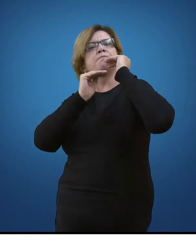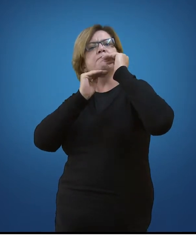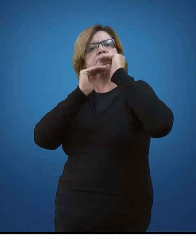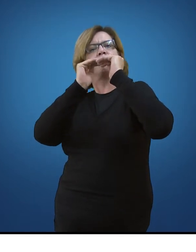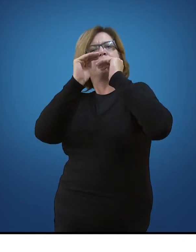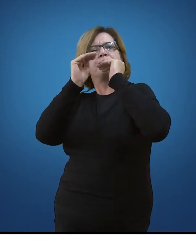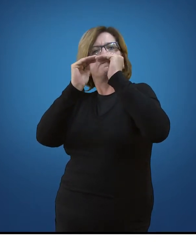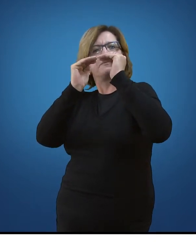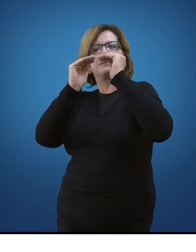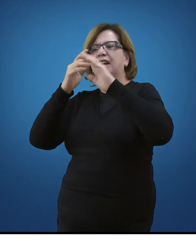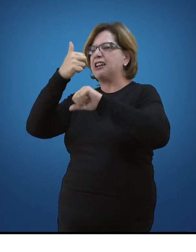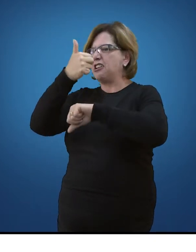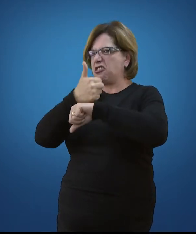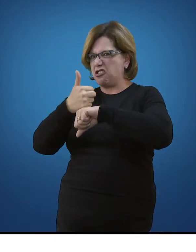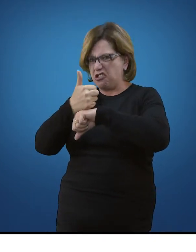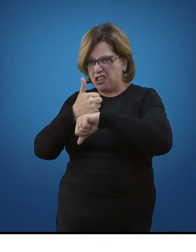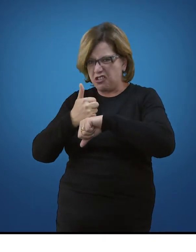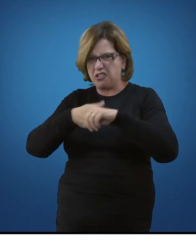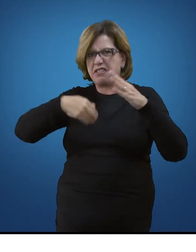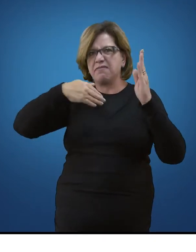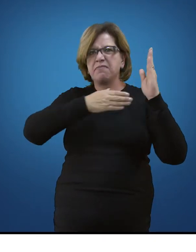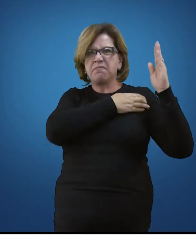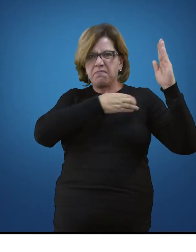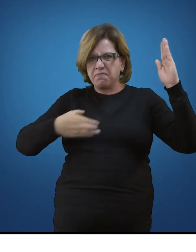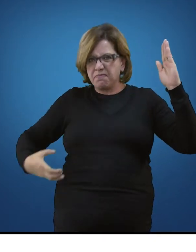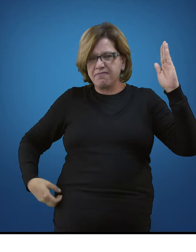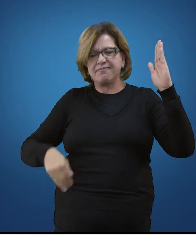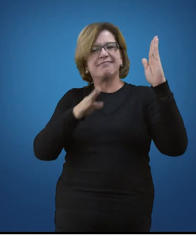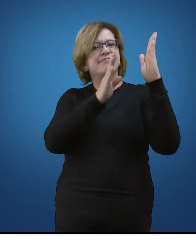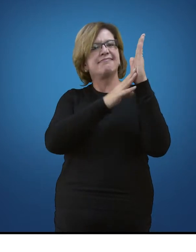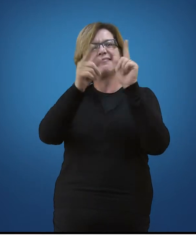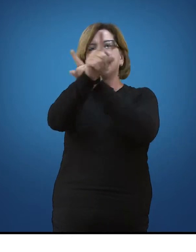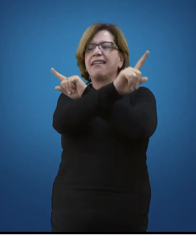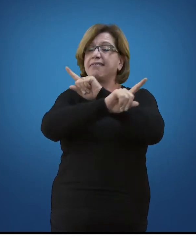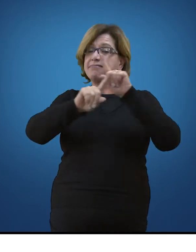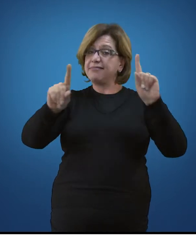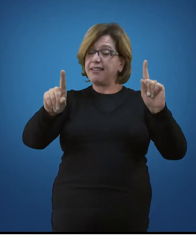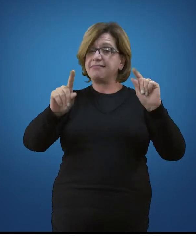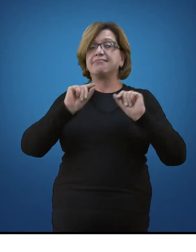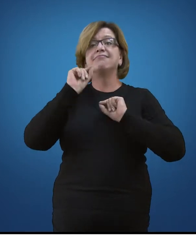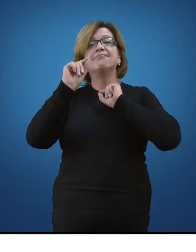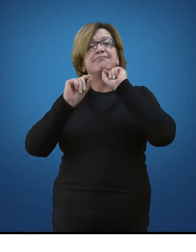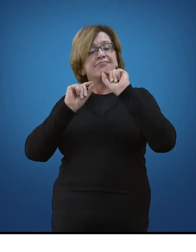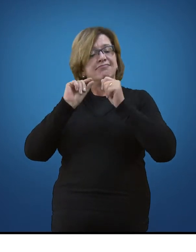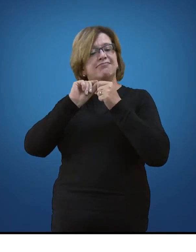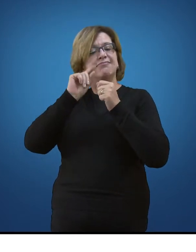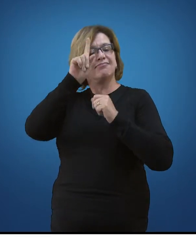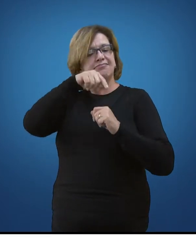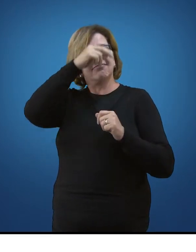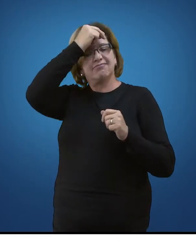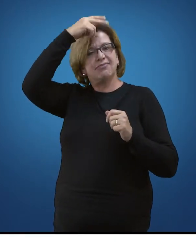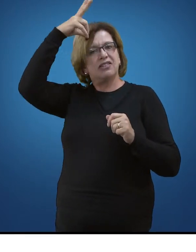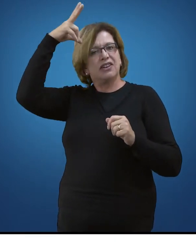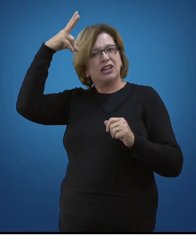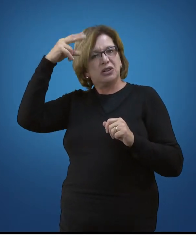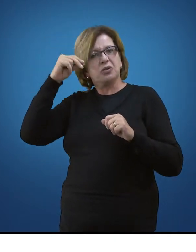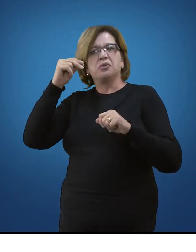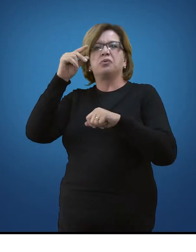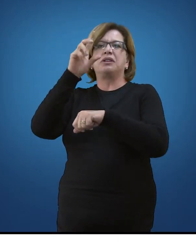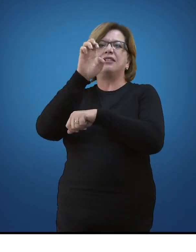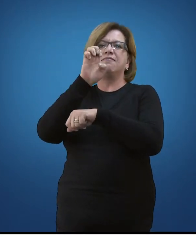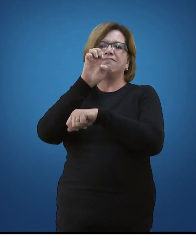casos, pelo gestor da própria escola, e sim por unidades superiores. Mas tem que ser planejado.